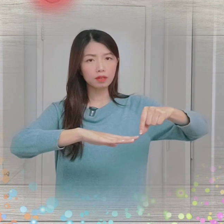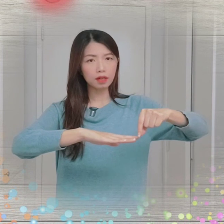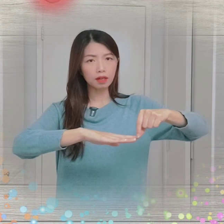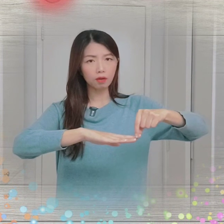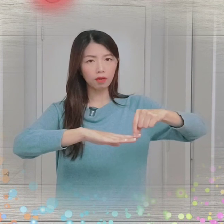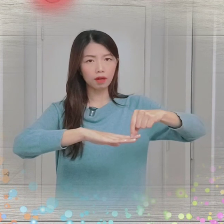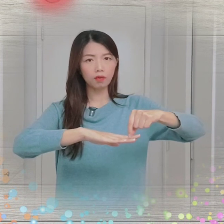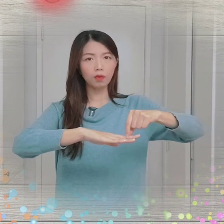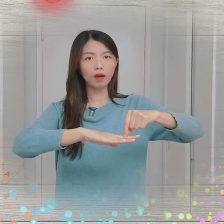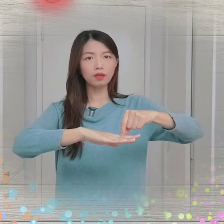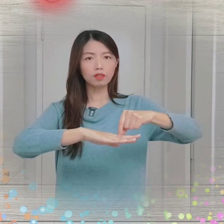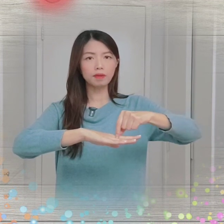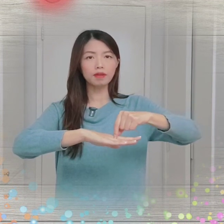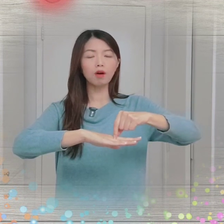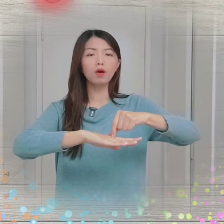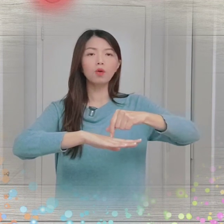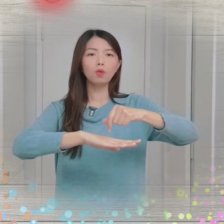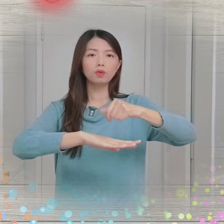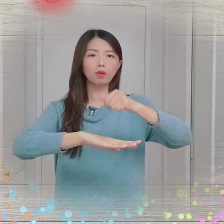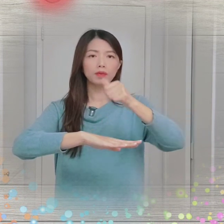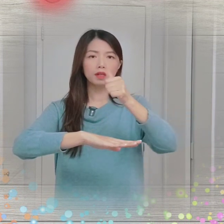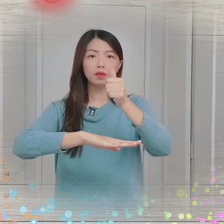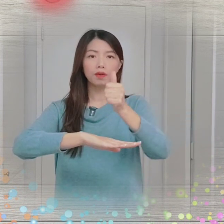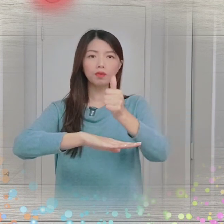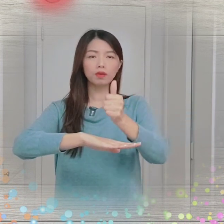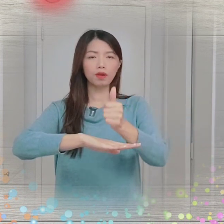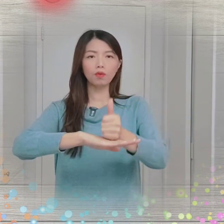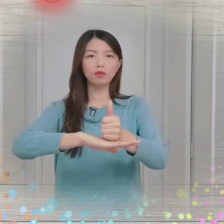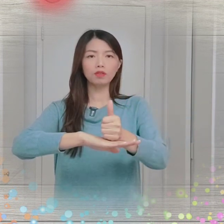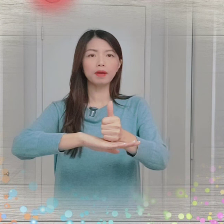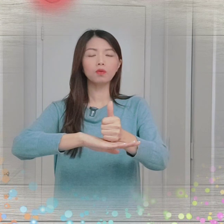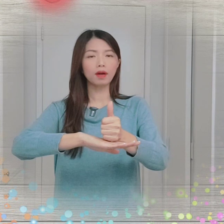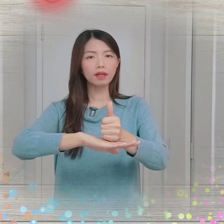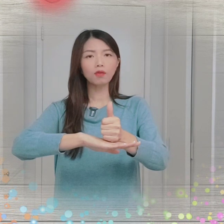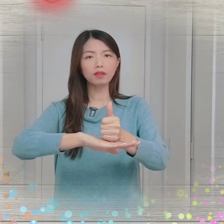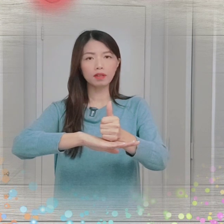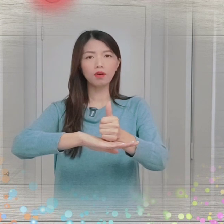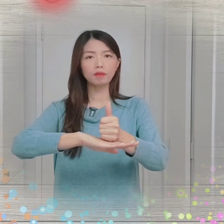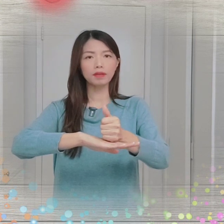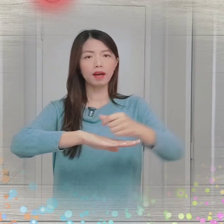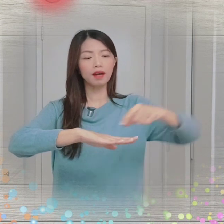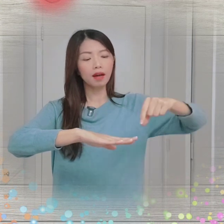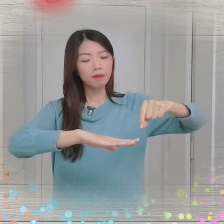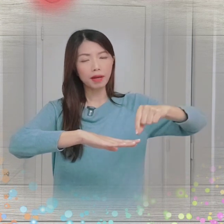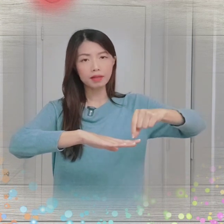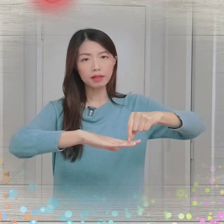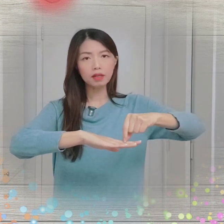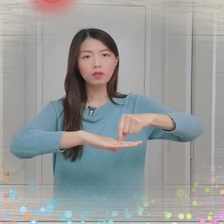끼우듯이 이렇게 위로 올라가 주시면서 오른손 엄지를 왼손 등 위에 올려주시면 왕이라고 한 뜻의 수어가 됩니다.